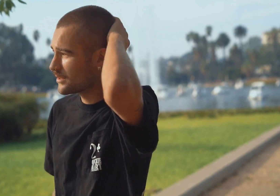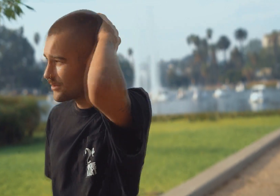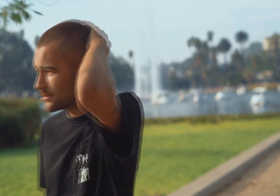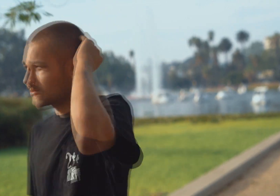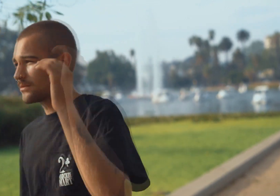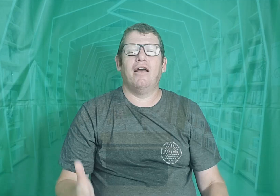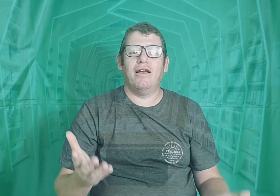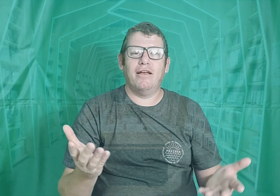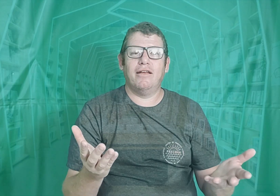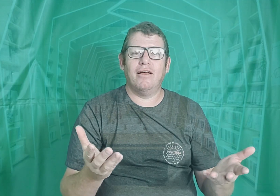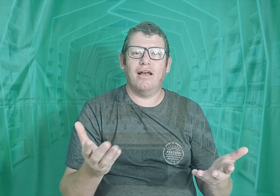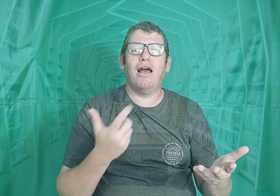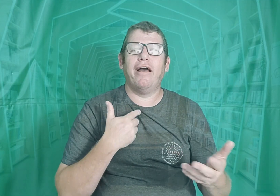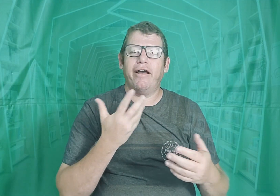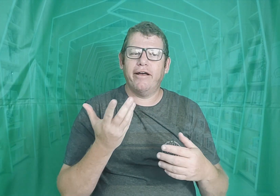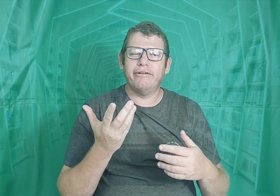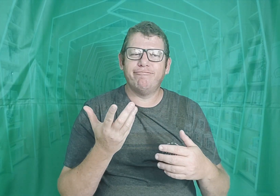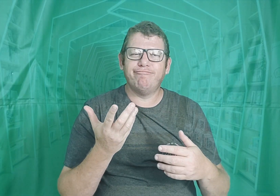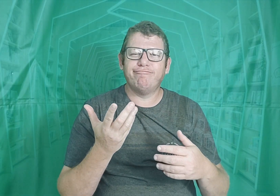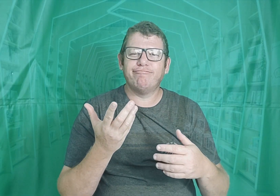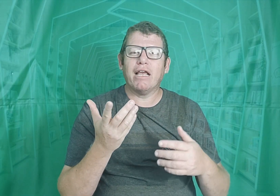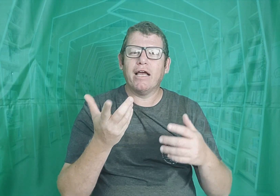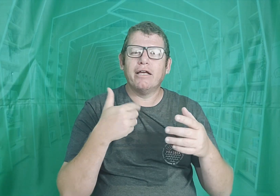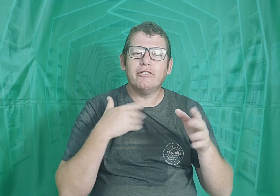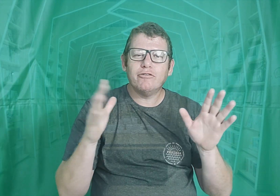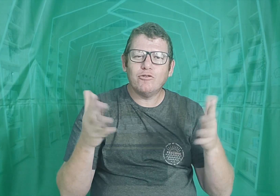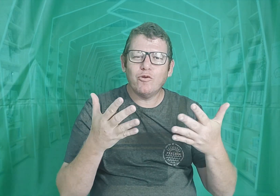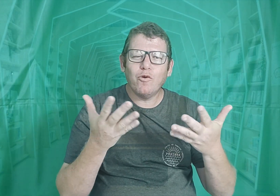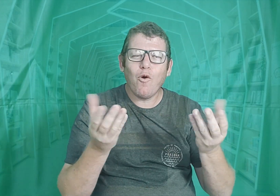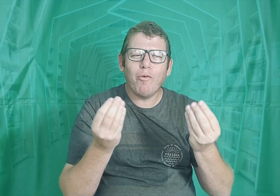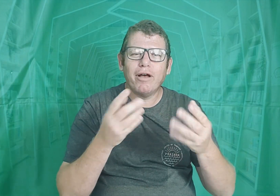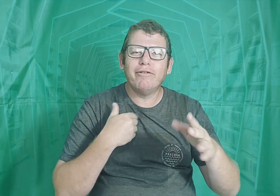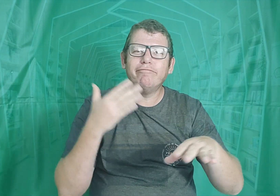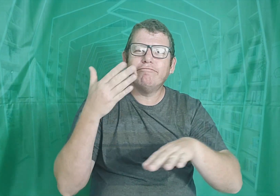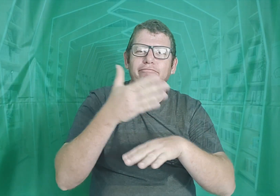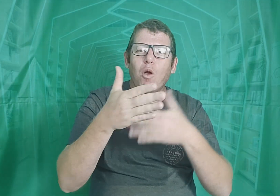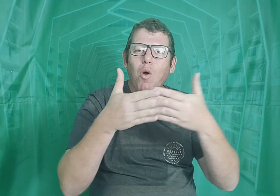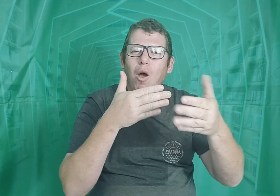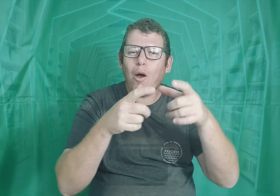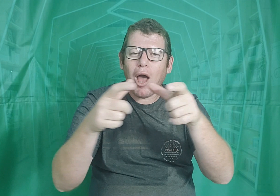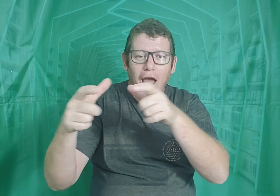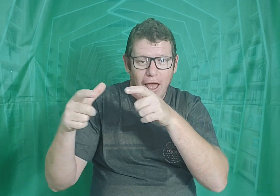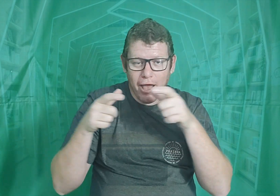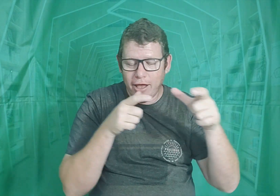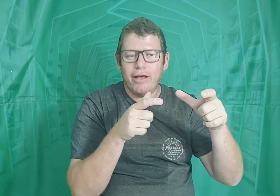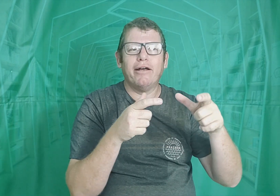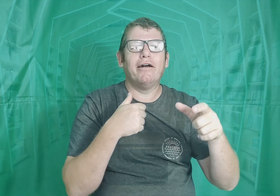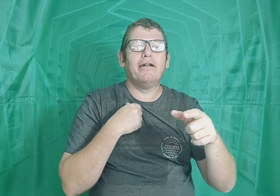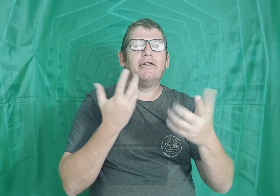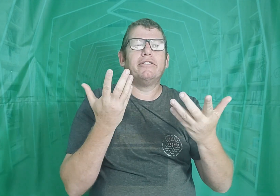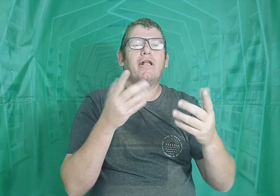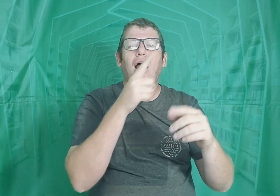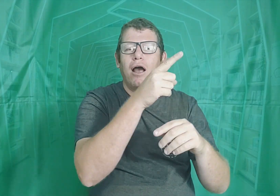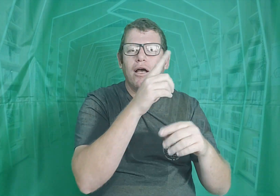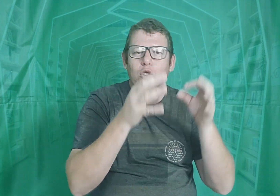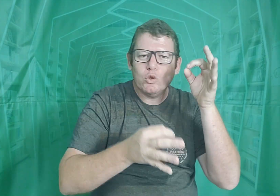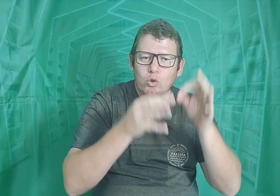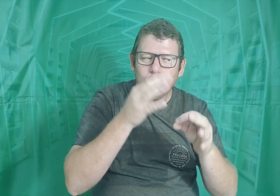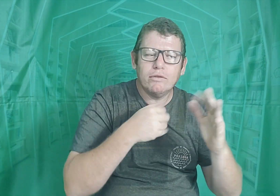trabalho. É bastante complicado para os surdos frequentarem lugares que aparentemente são comuns para todos. Por exemplo, no